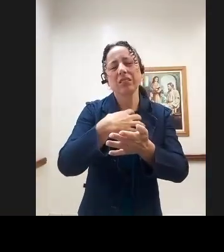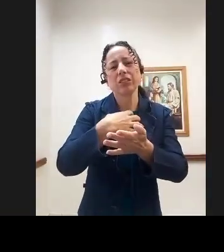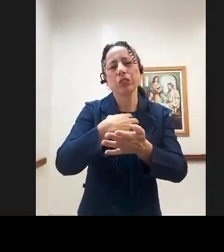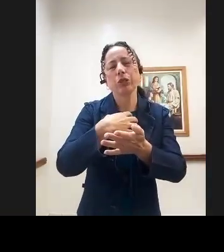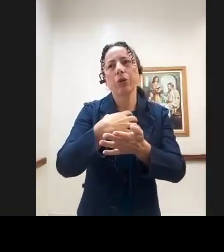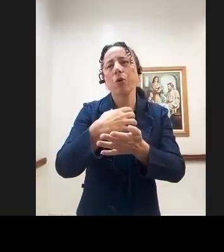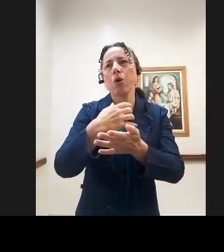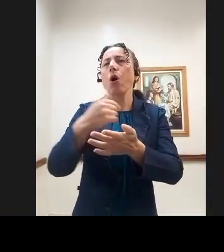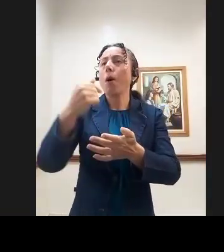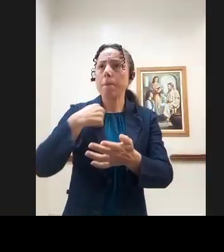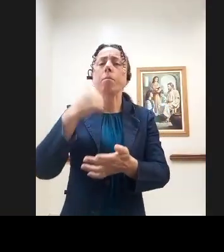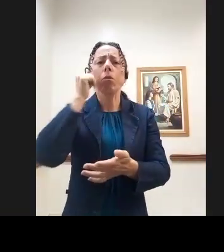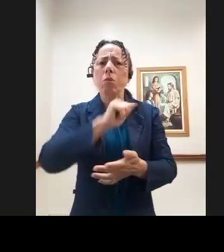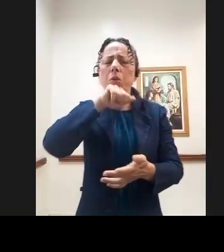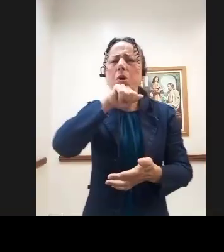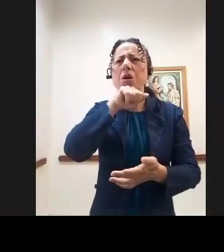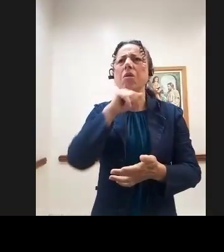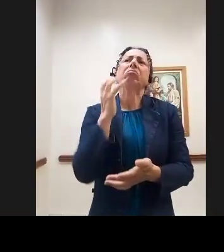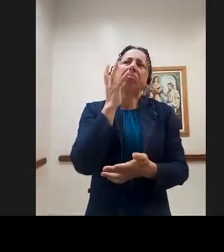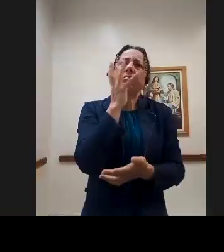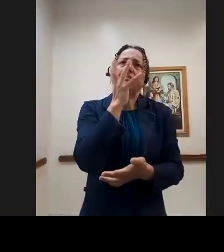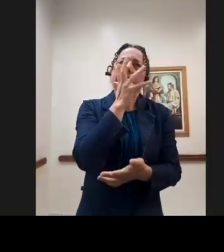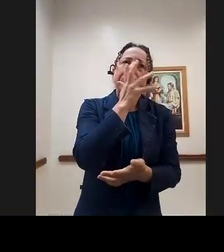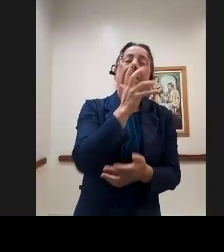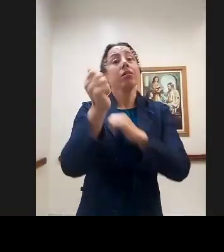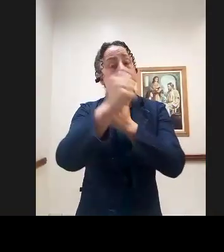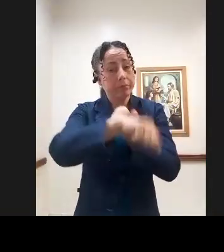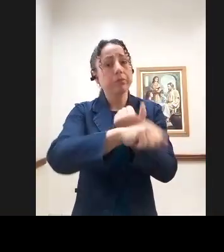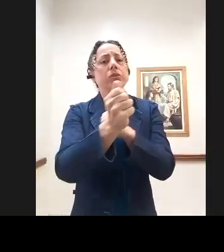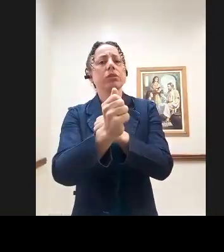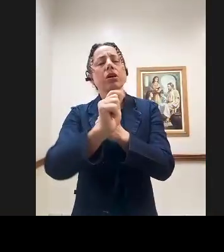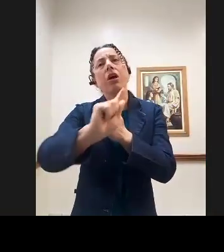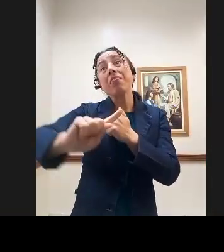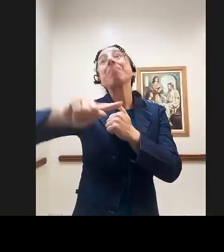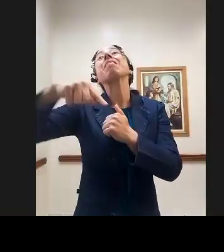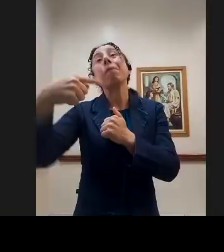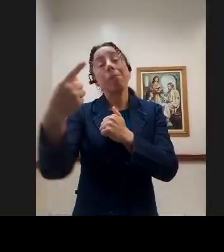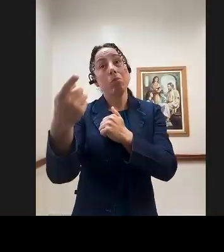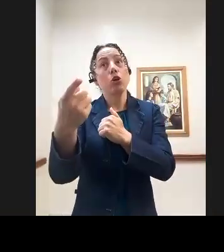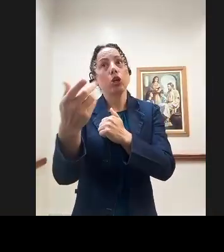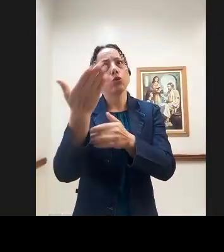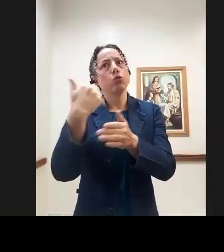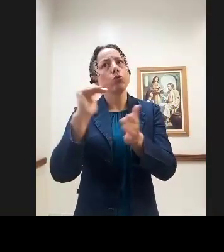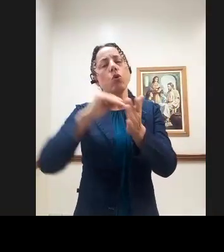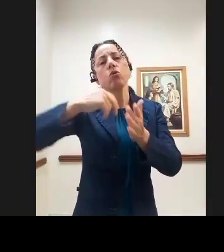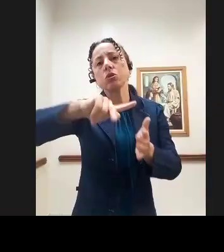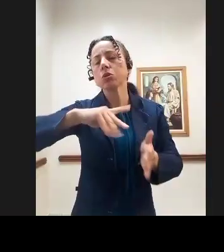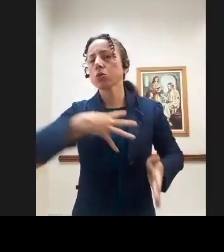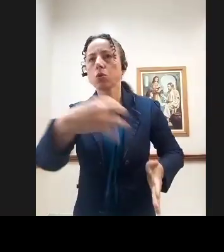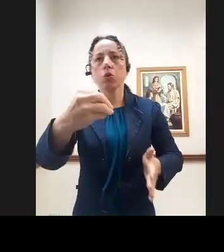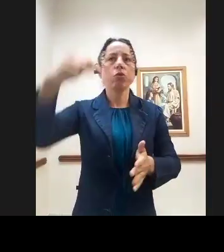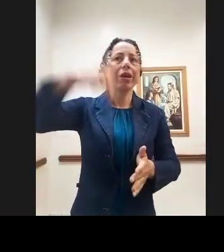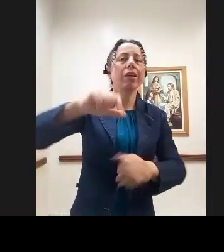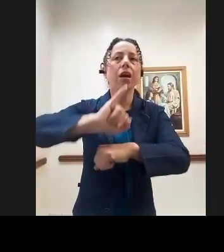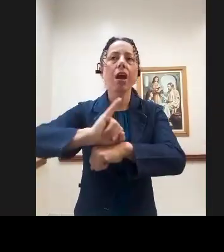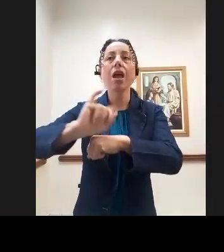se batizar, ela só foi se batizar depois que todos nós estávamos na igreja, frequentando, todos os meus irmãos batizados.